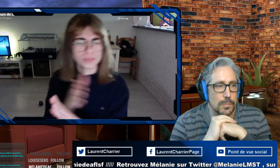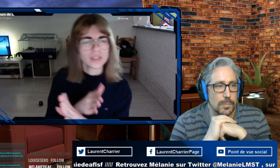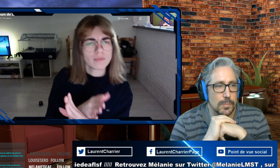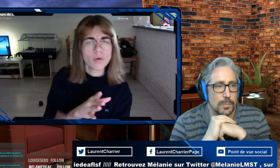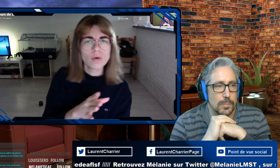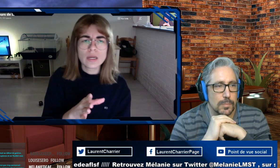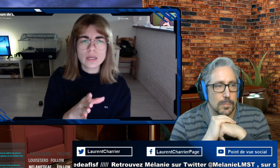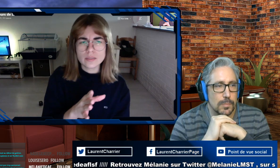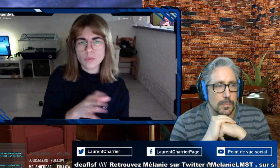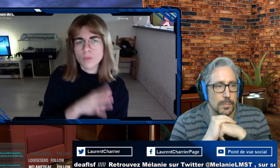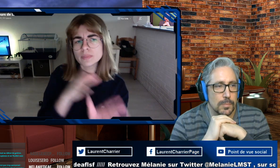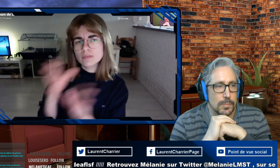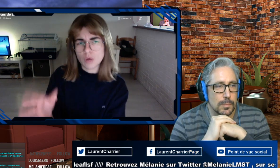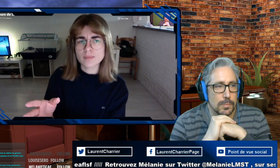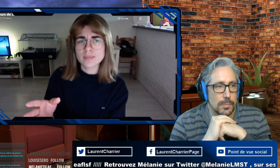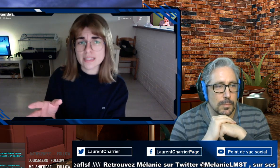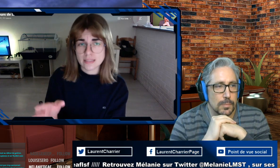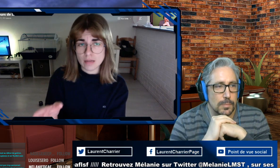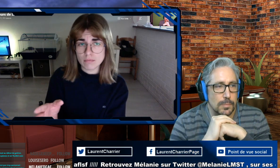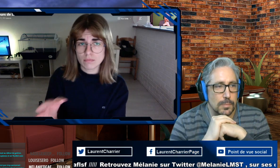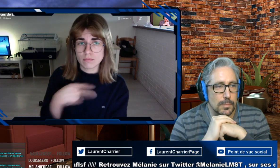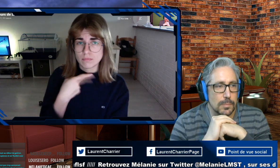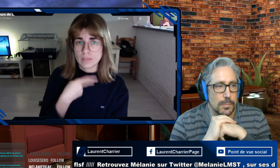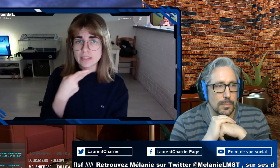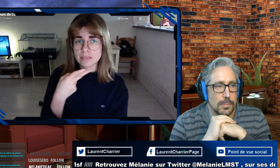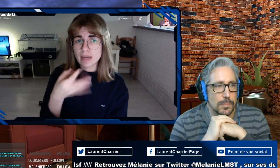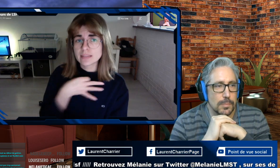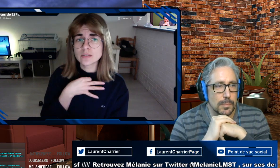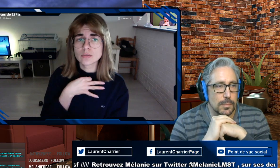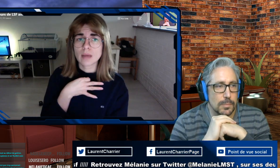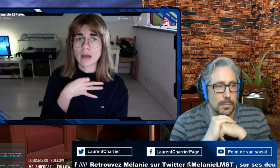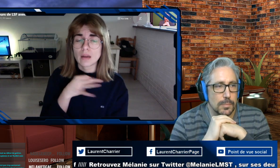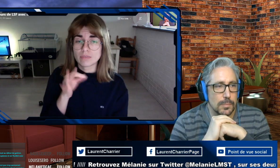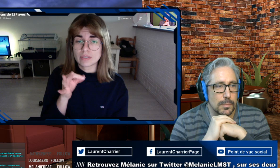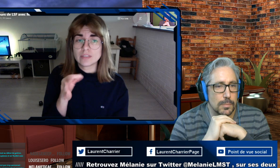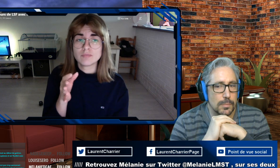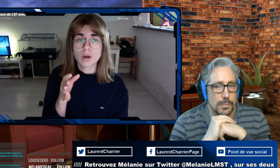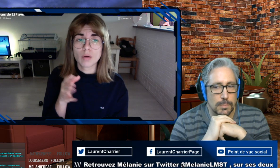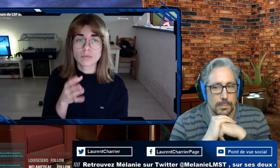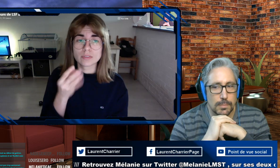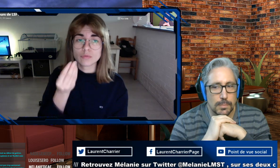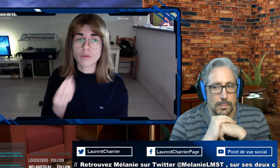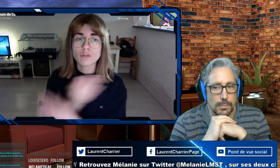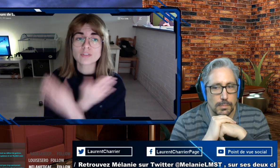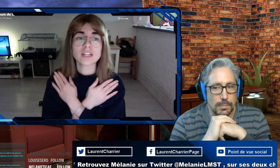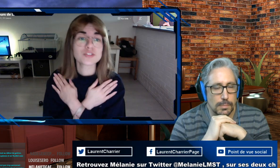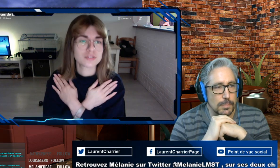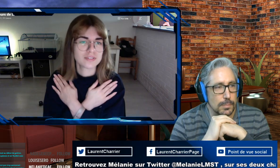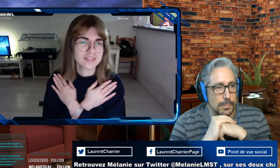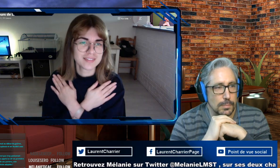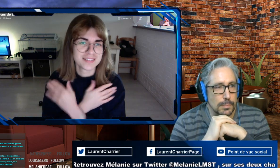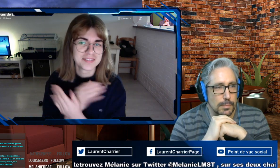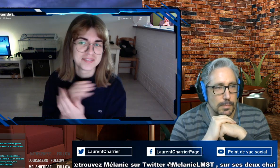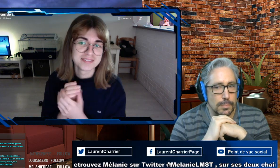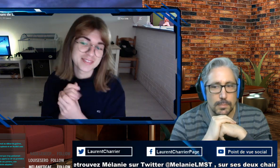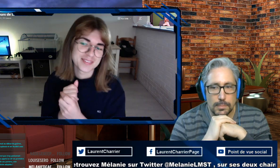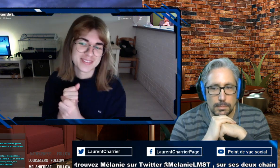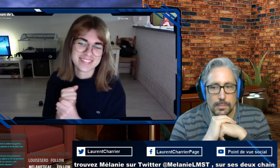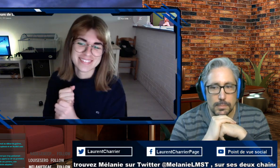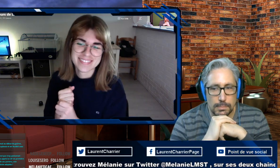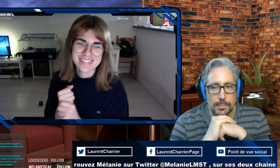tout était bien avant. Il m'a mis de voir un médecin. Il m'a dit que bah, c'était une enfant sage.